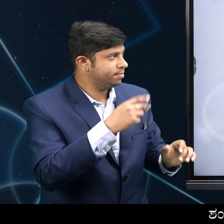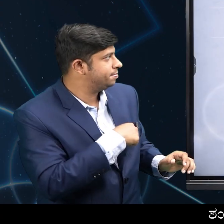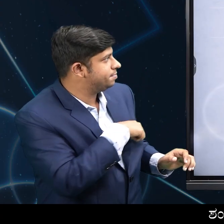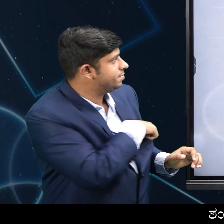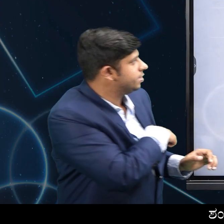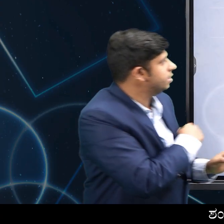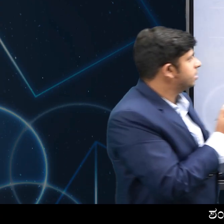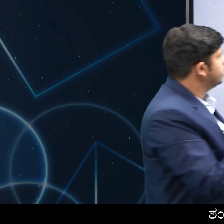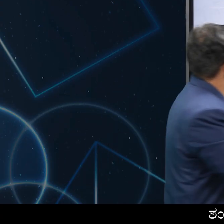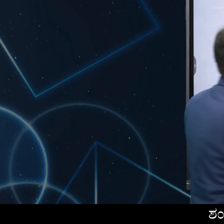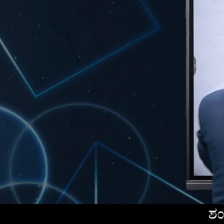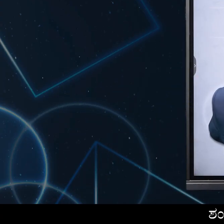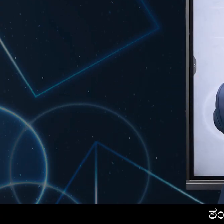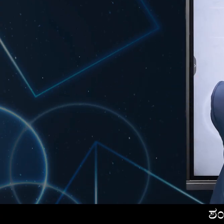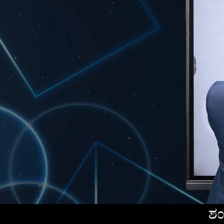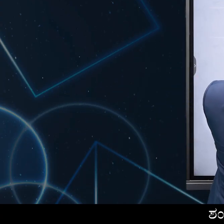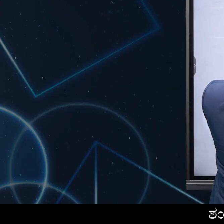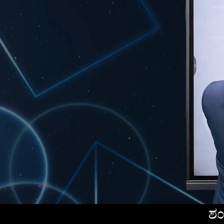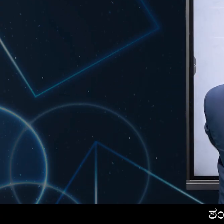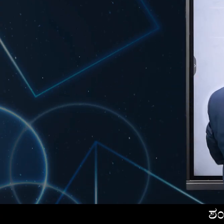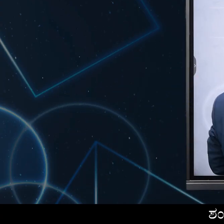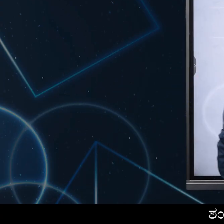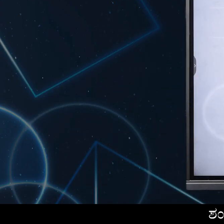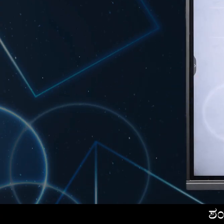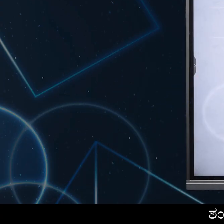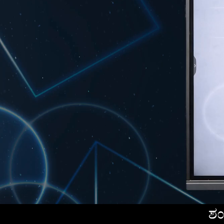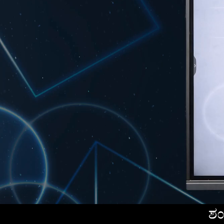ಶಂಕುವಿನಾಕಾರದ ಪಿಟ್ನ ವ್ಯಾಸ = 2.8 ಮೀಟರ್.